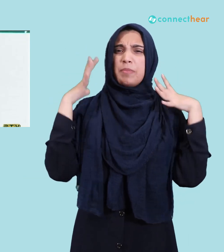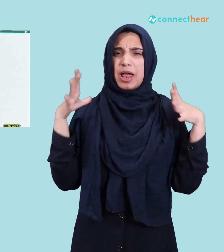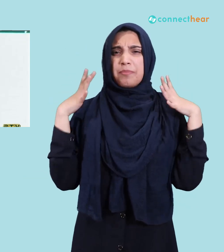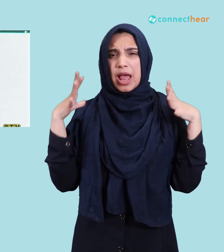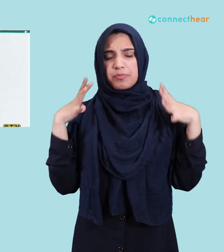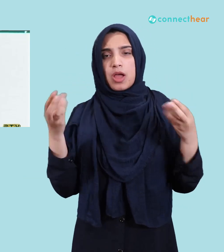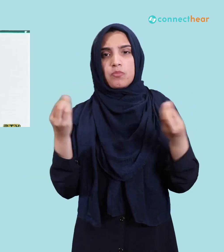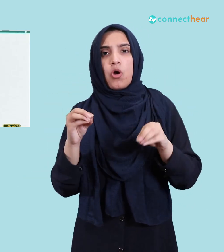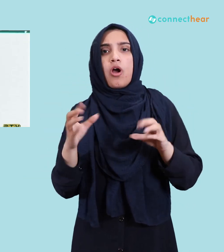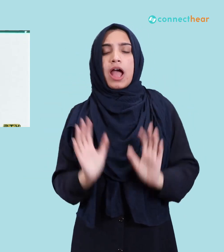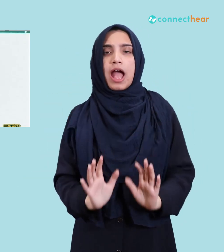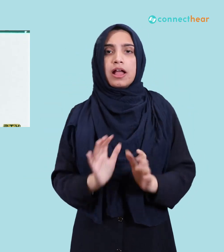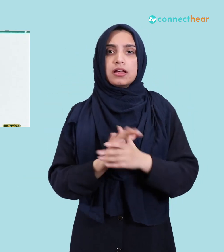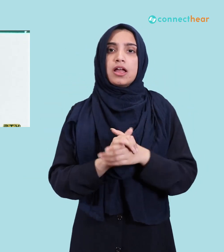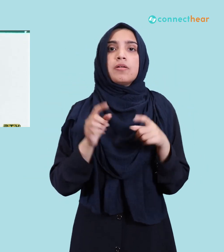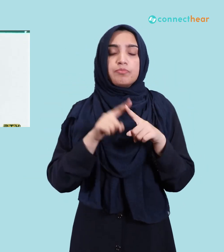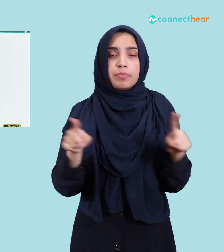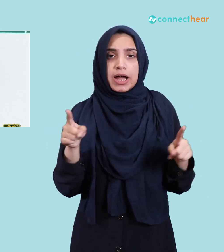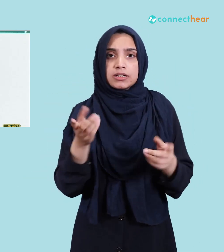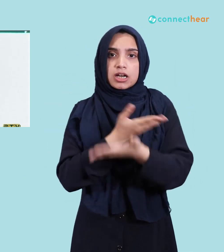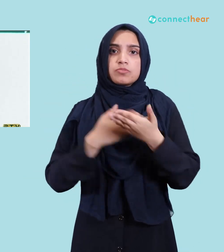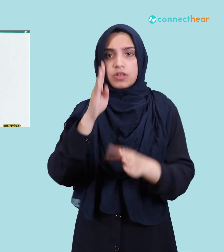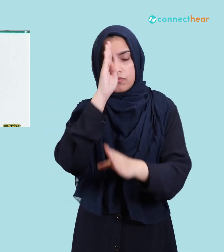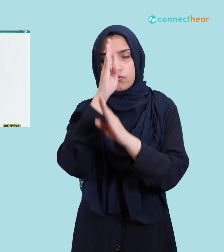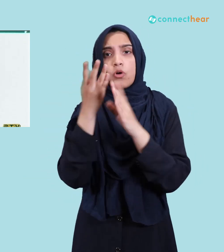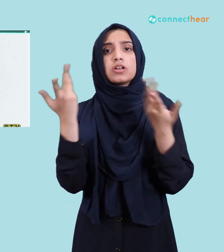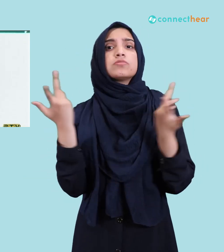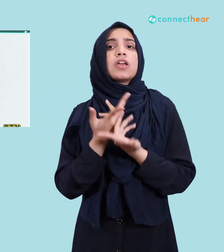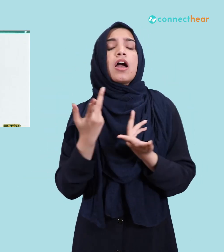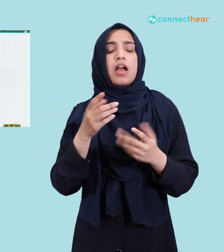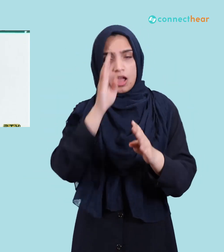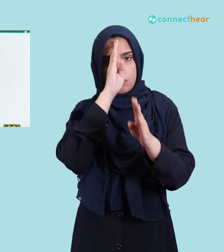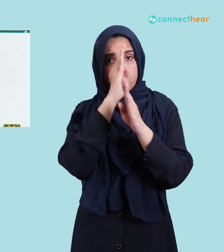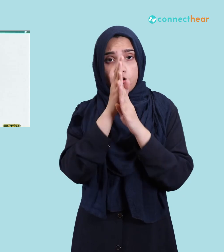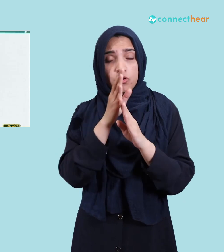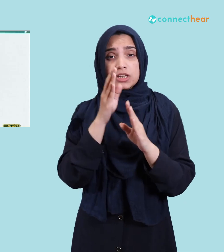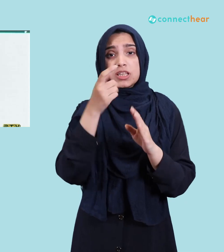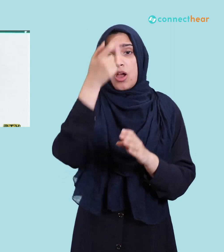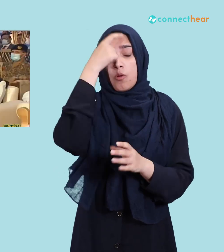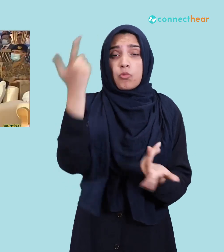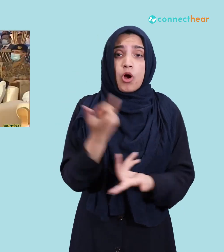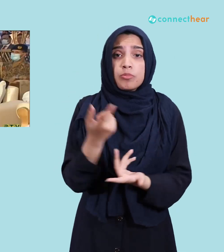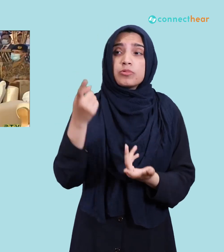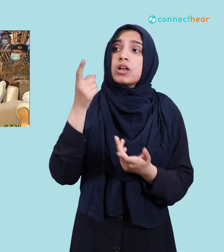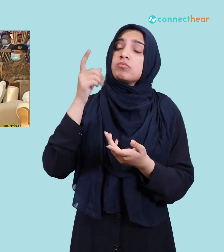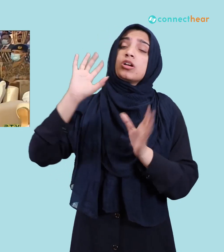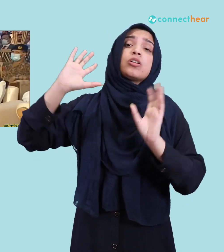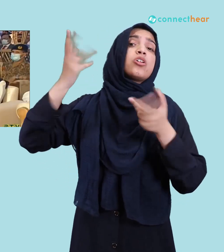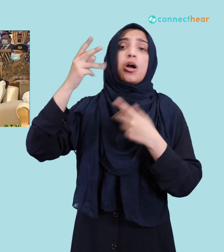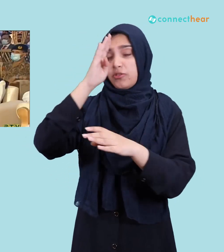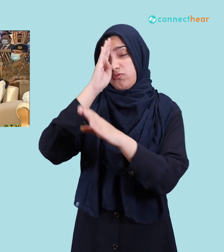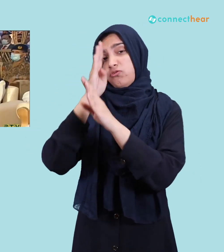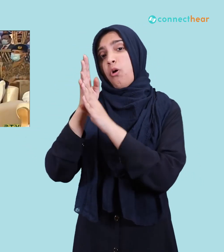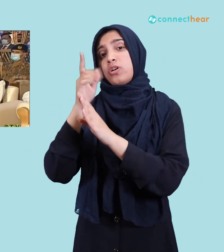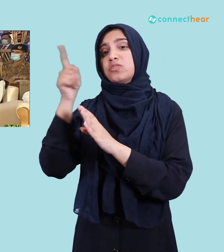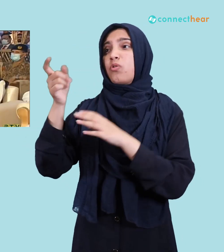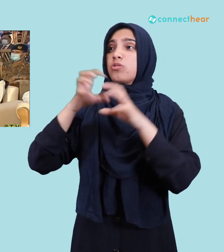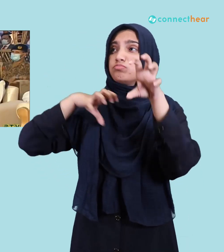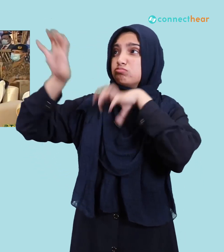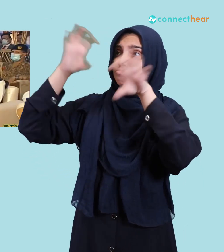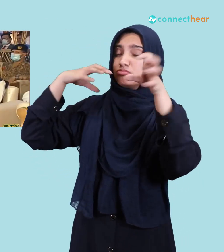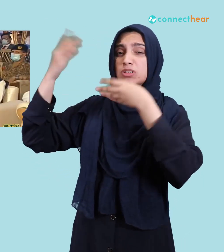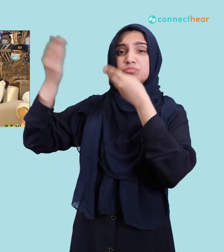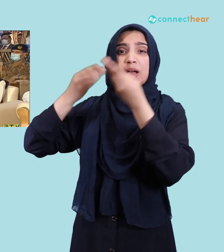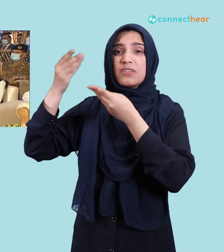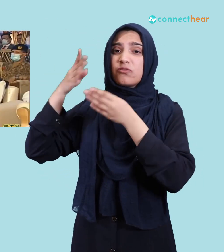رہا کہ ہم نے ایکسپورٹس کے اوپر توجہ نہیں دی. اب جب تک آپ دوسری دنیا کو چیزیں زیادہ بیچیں